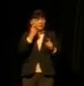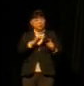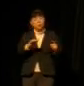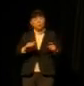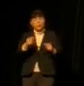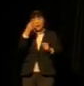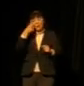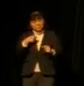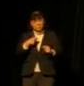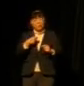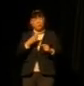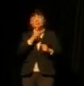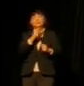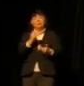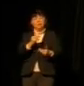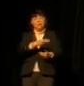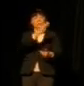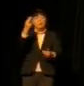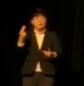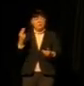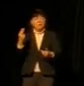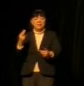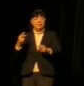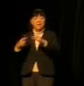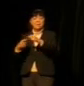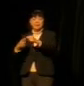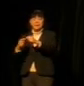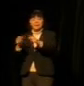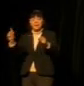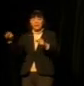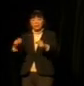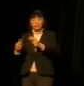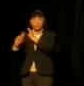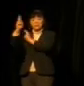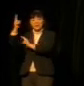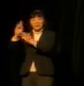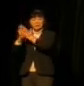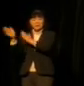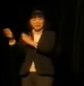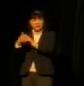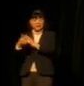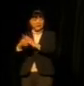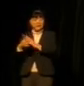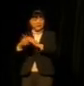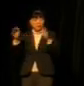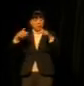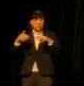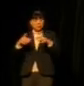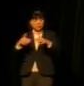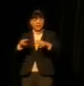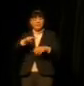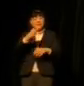ということでね、富山県、山形県、長野県、沖縄県からね、募集人が740名、